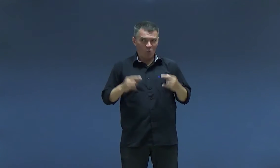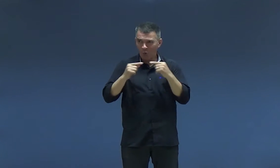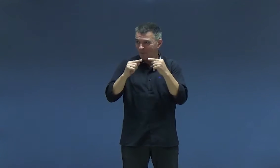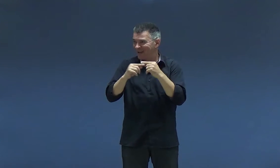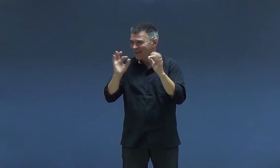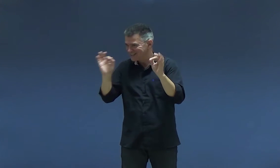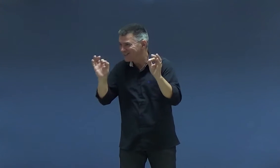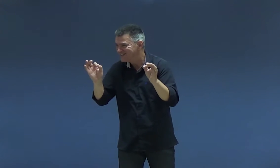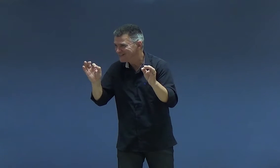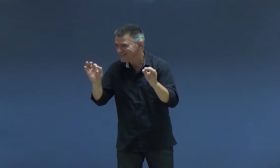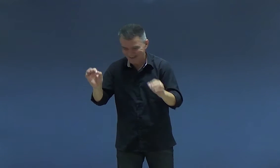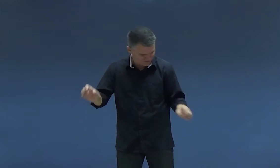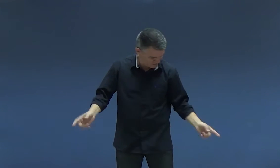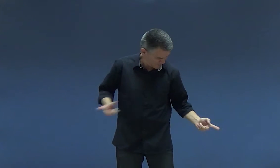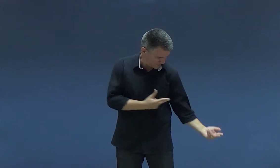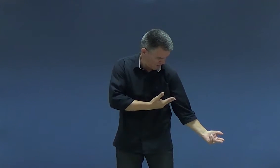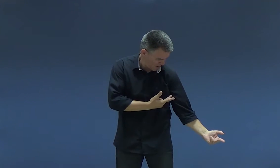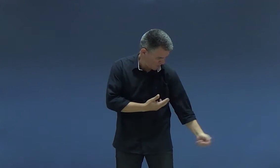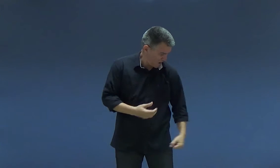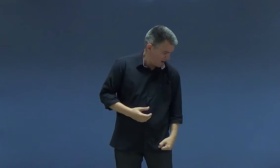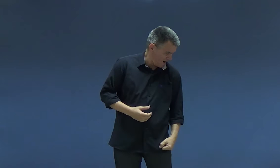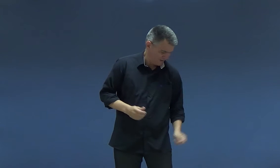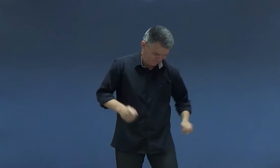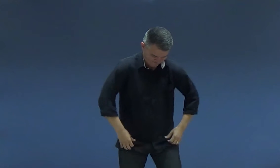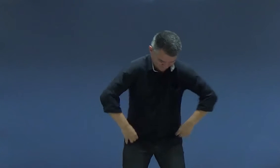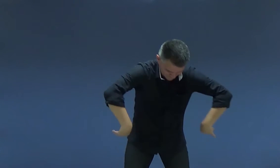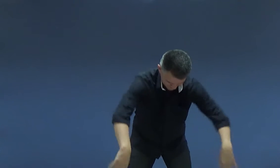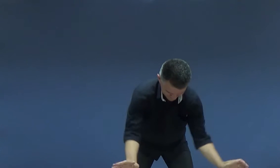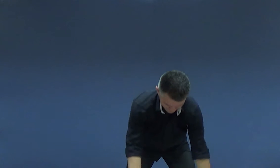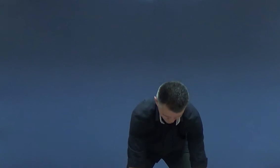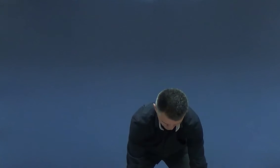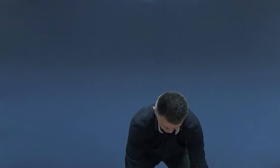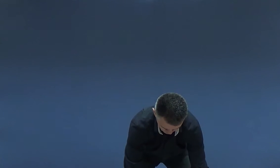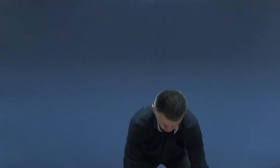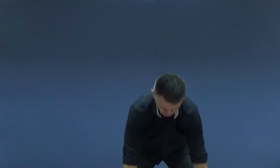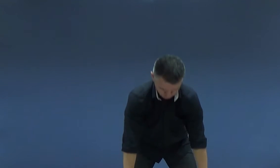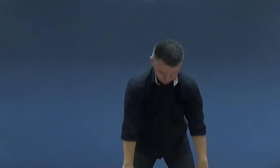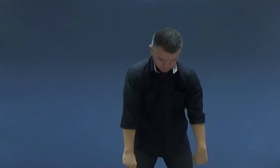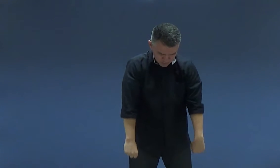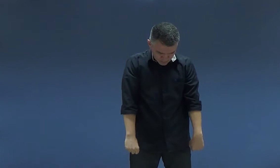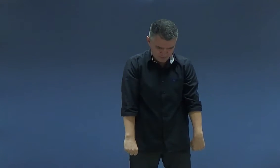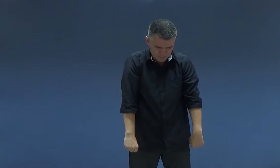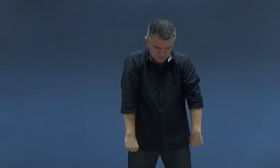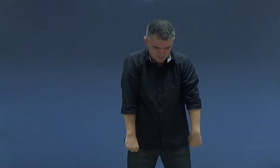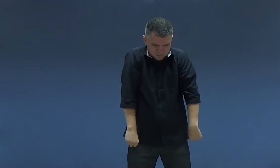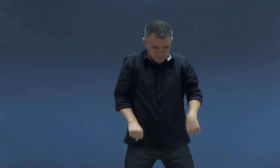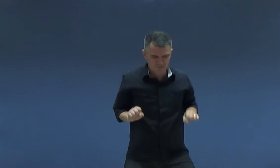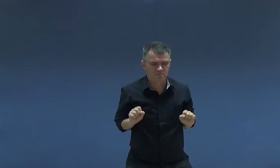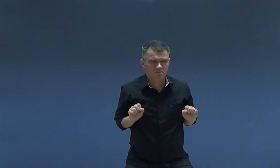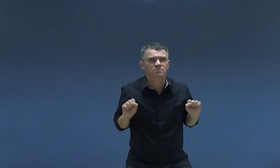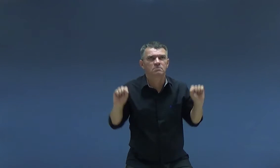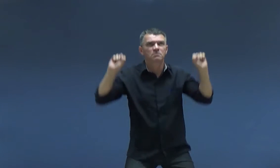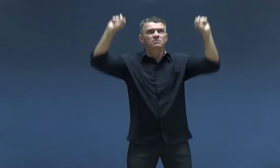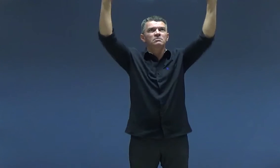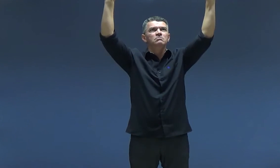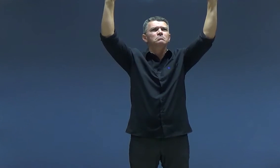eu sou magrinho, combina, né? Ah, igual eu, é, então eu vou pegar. Ah, peguei. Ah,